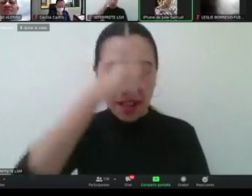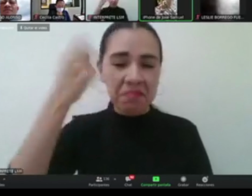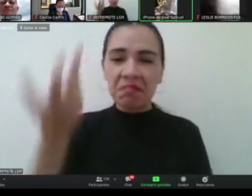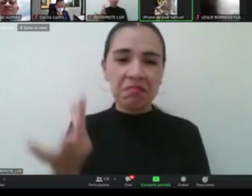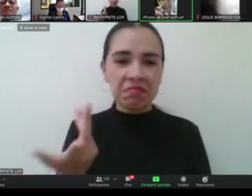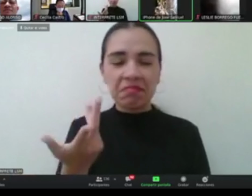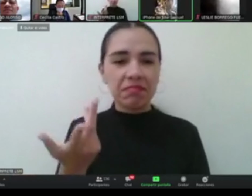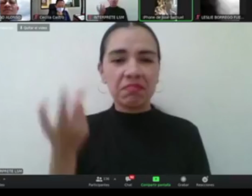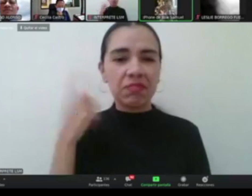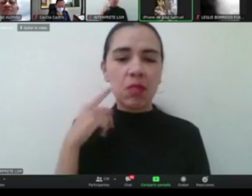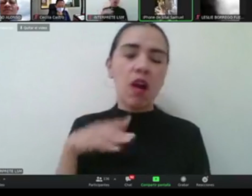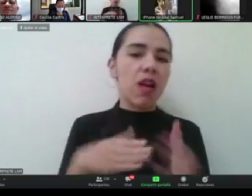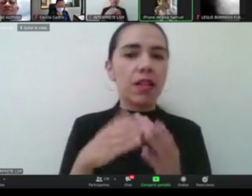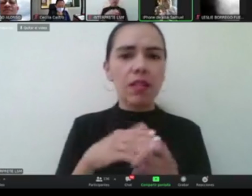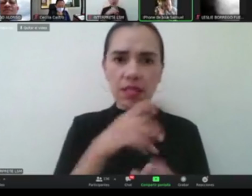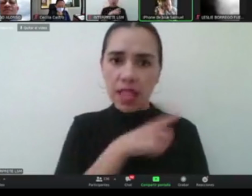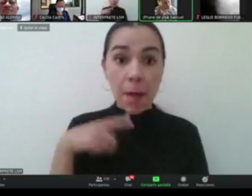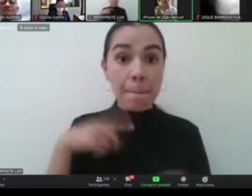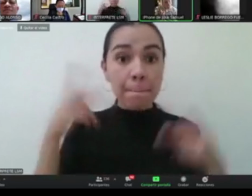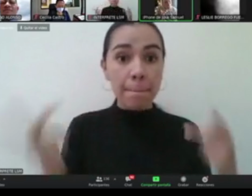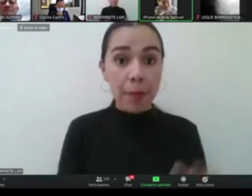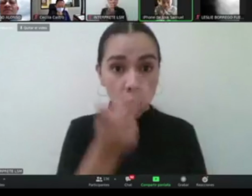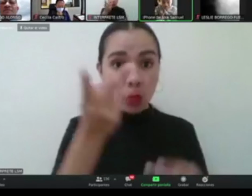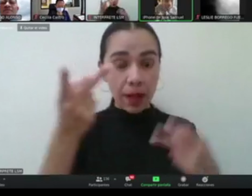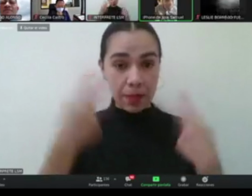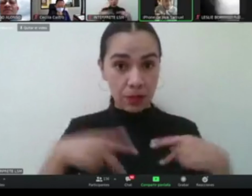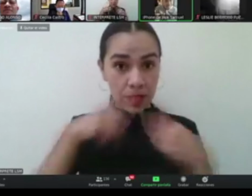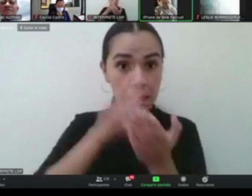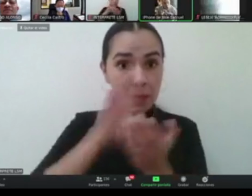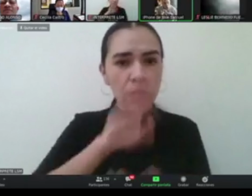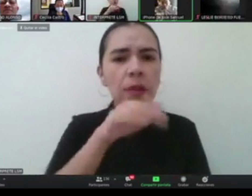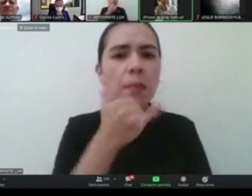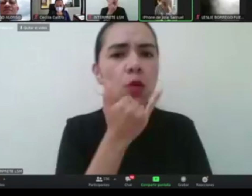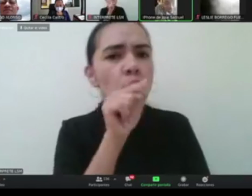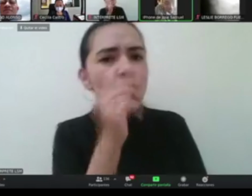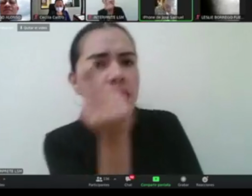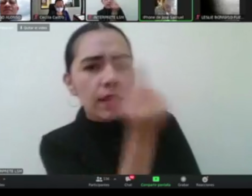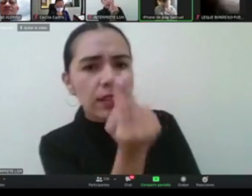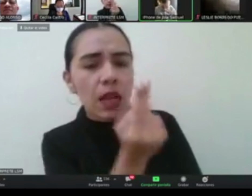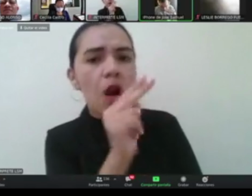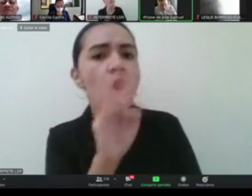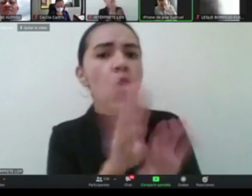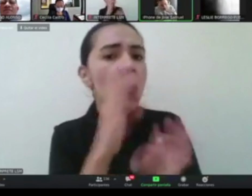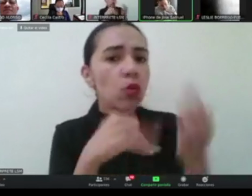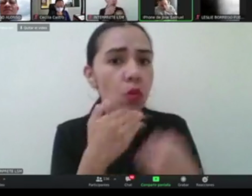realmente preguntarle a las personas en situación de discapacidad qué necesitan, cómo van, ¿verdad?